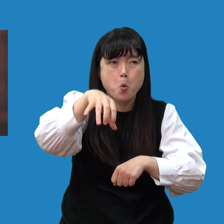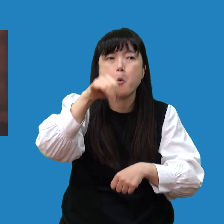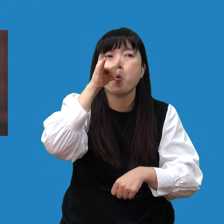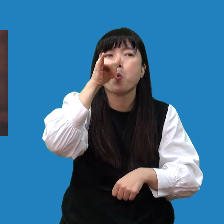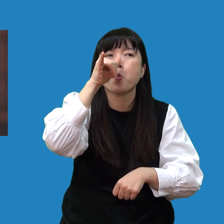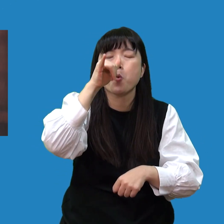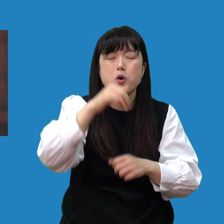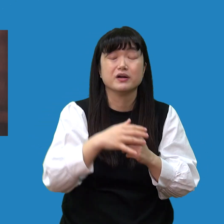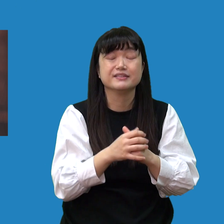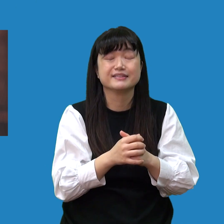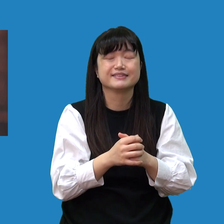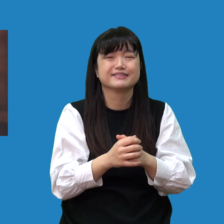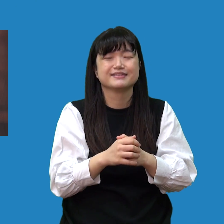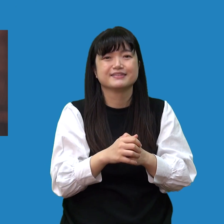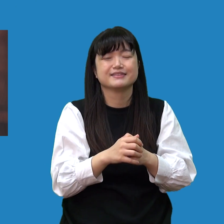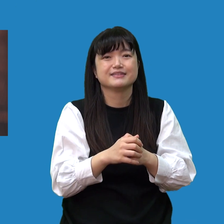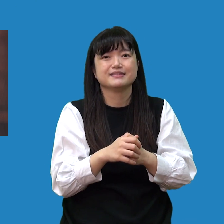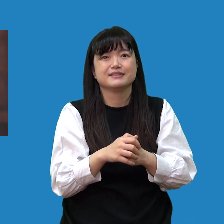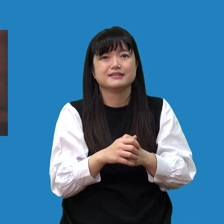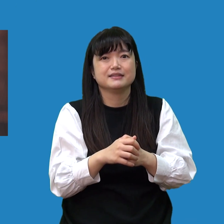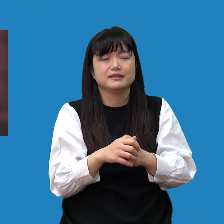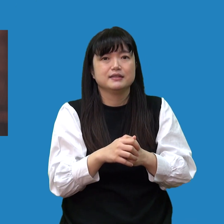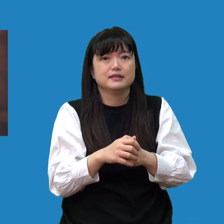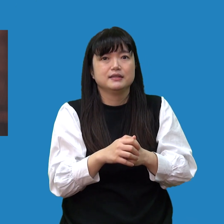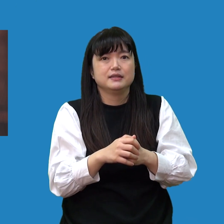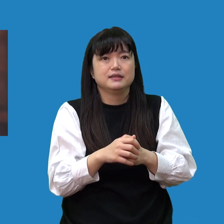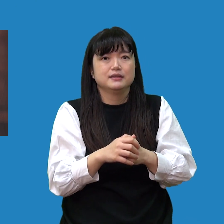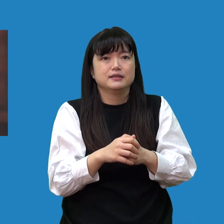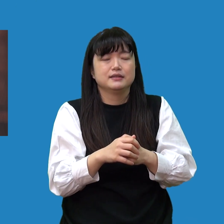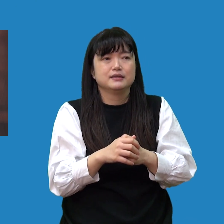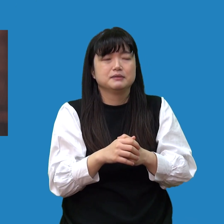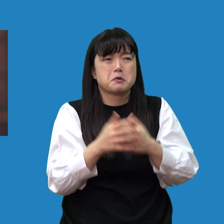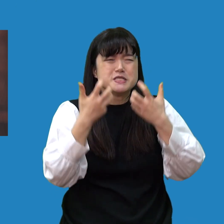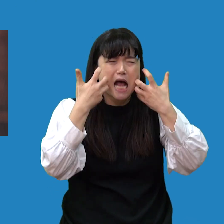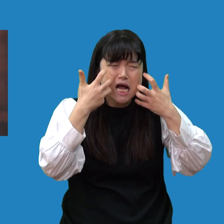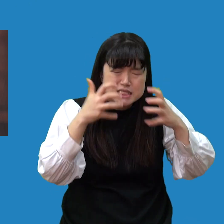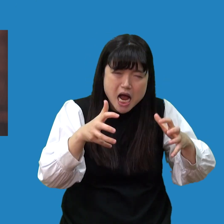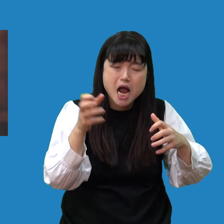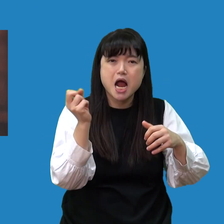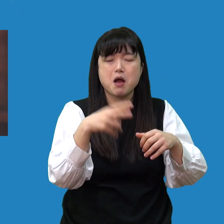지대를 보고하라고 그래서 거기를 갔어요. 거기 이제 사자,